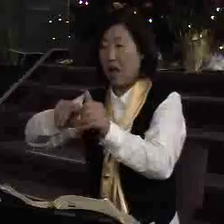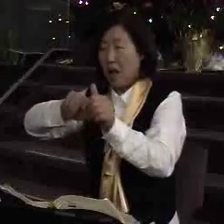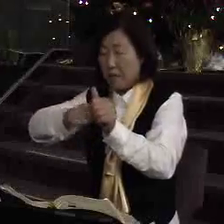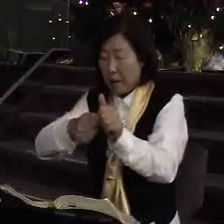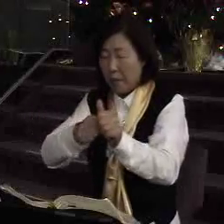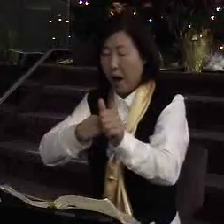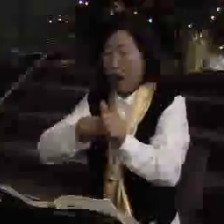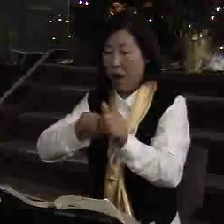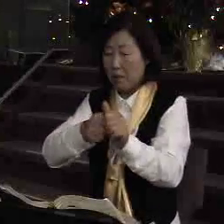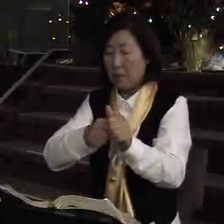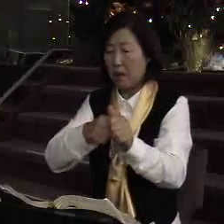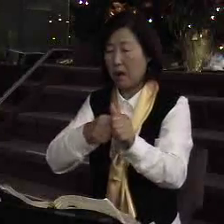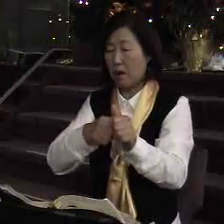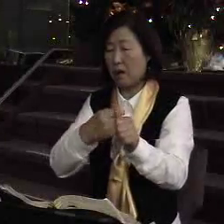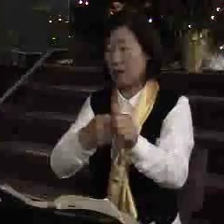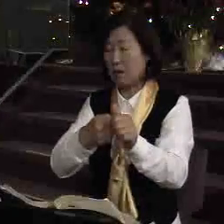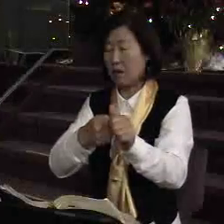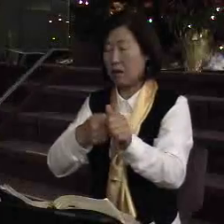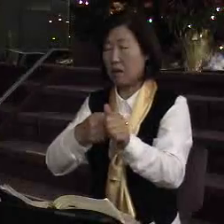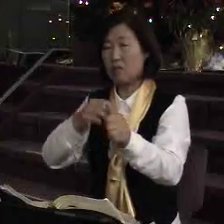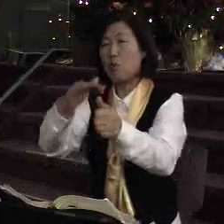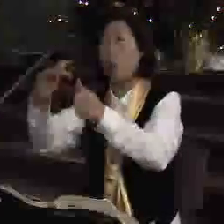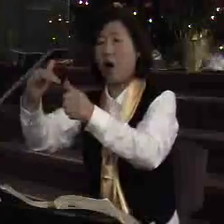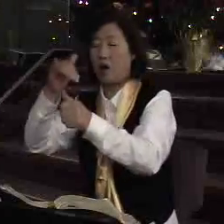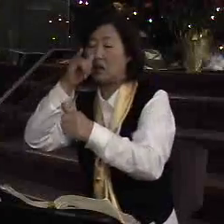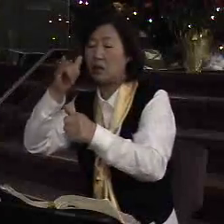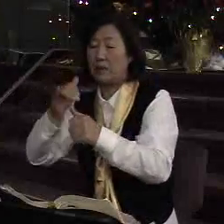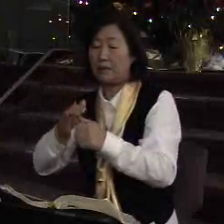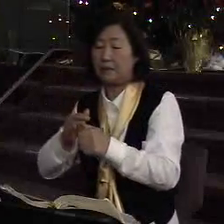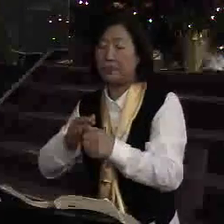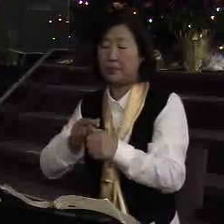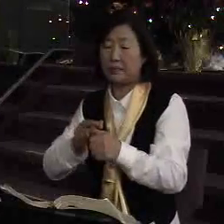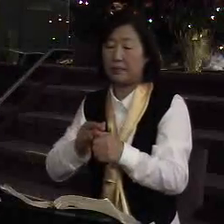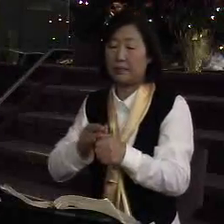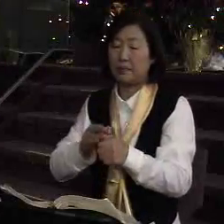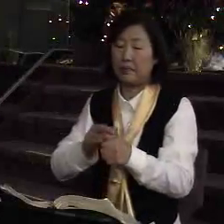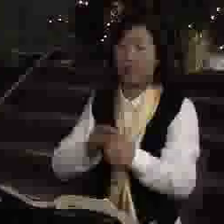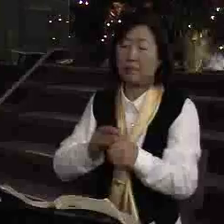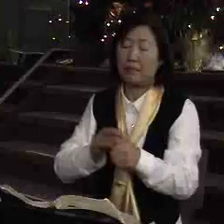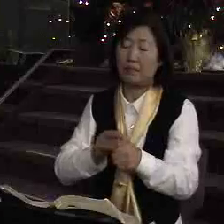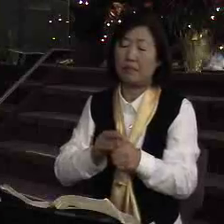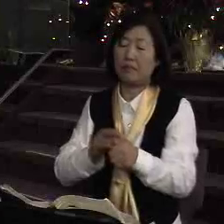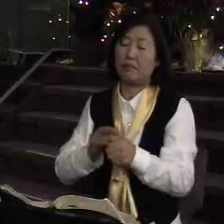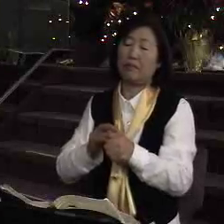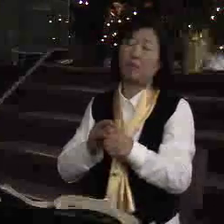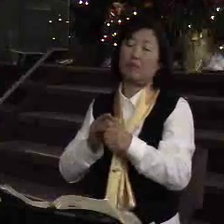핍박을 초청할 수밖에 없어요. 그렇죠? 핍박을 초청할 수밖에 없어요.